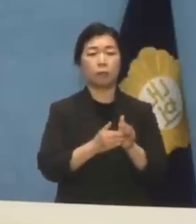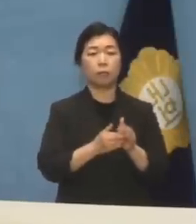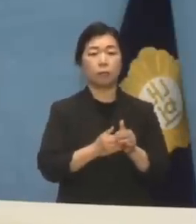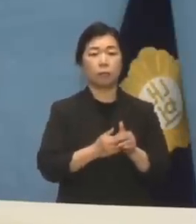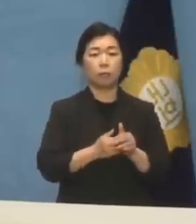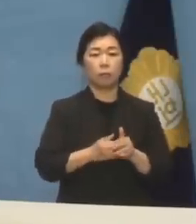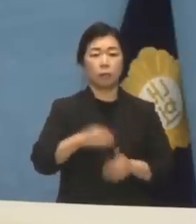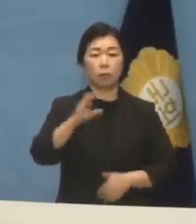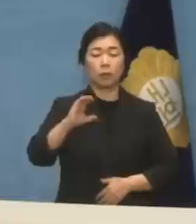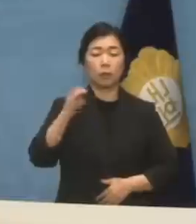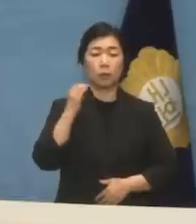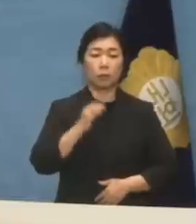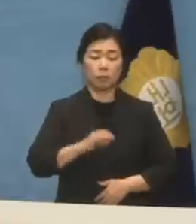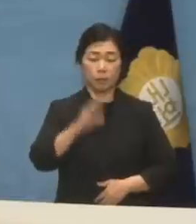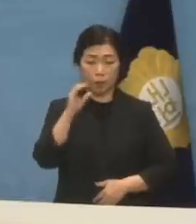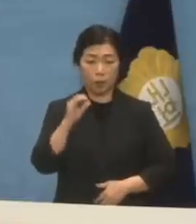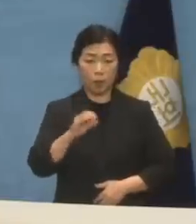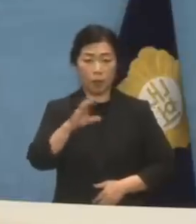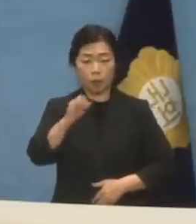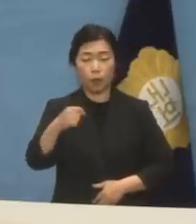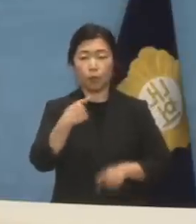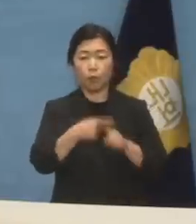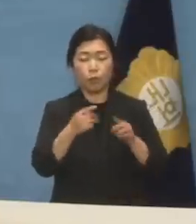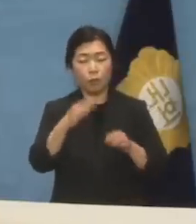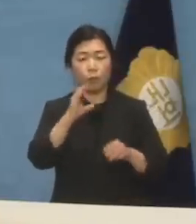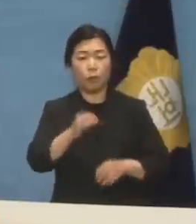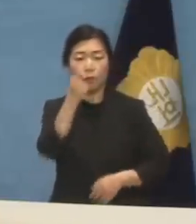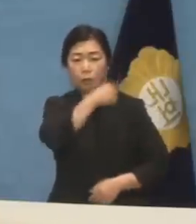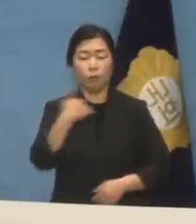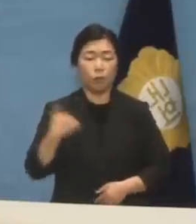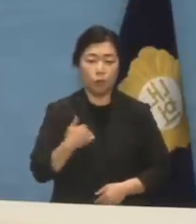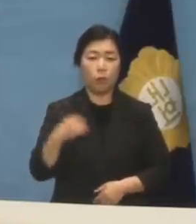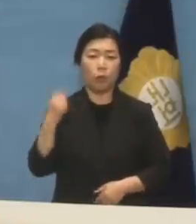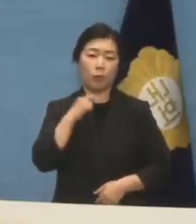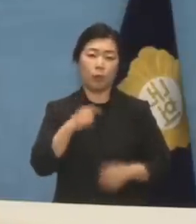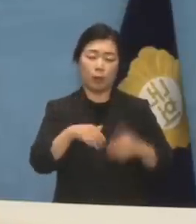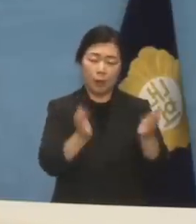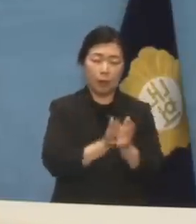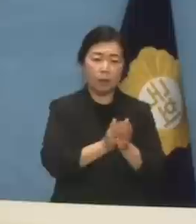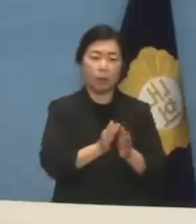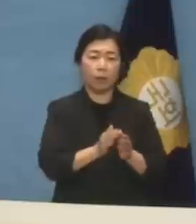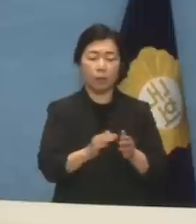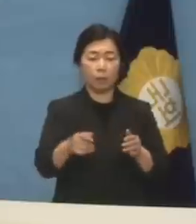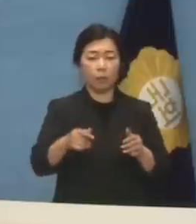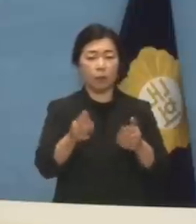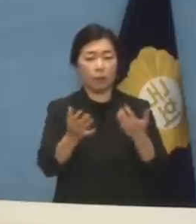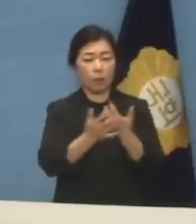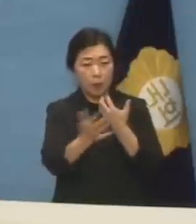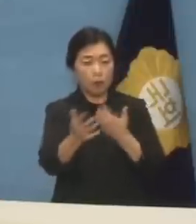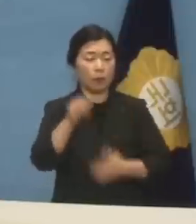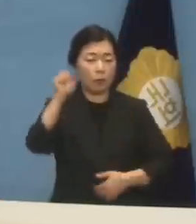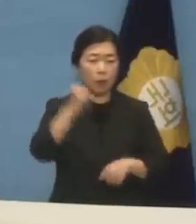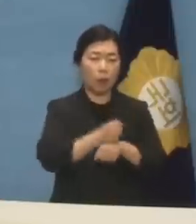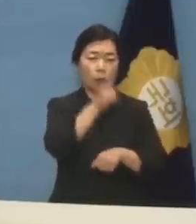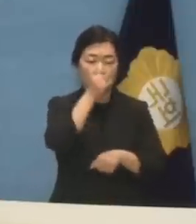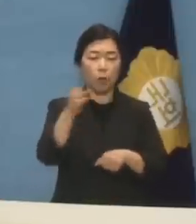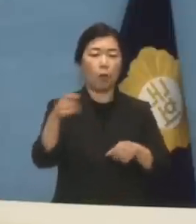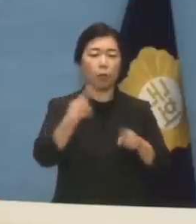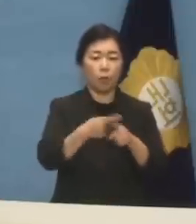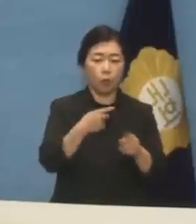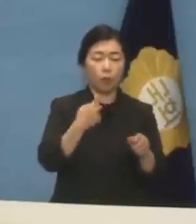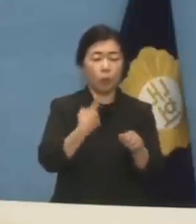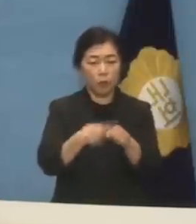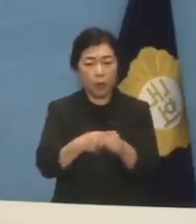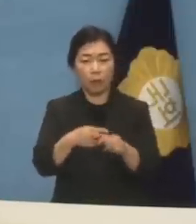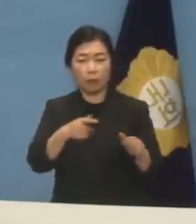진행되고 교수, 교사, 시민사회단체들의 시국선언이 이어지고 있습니다. 윤석열 정권